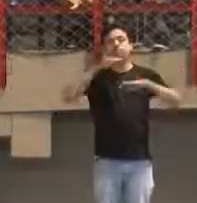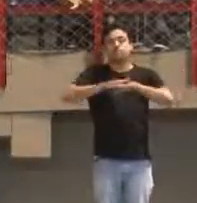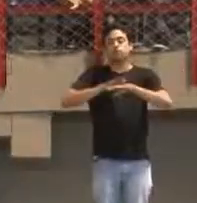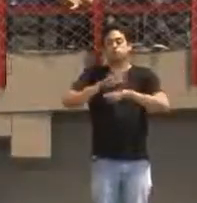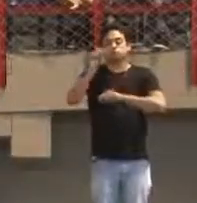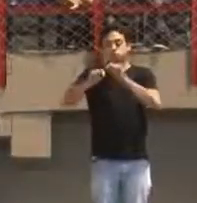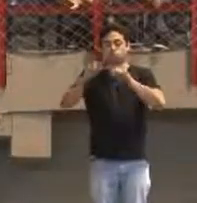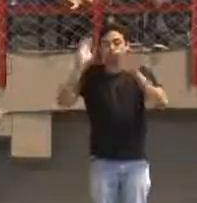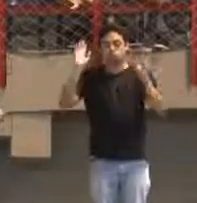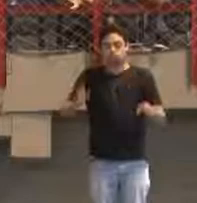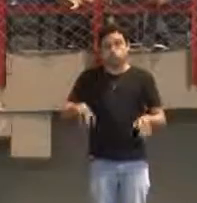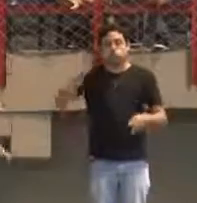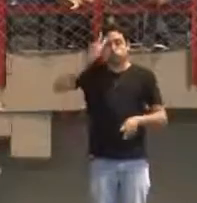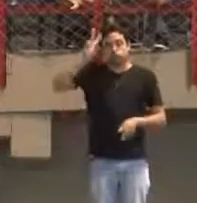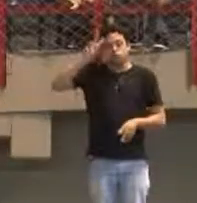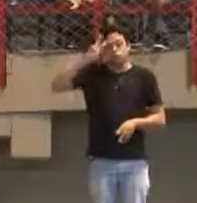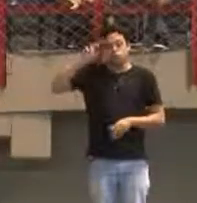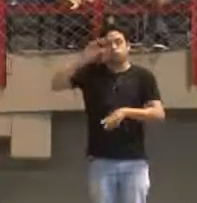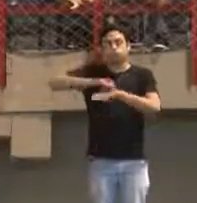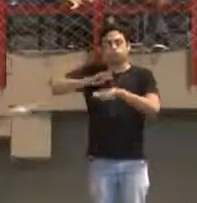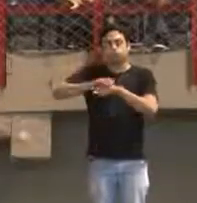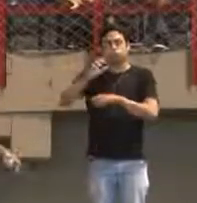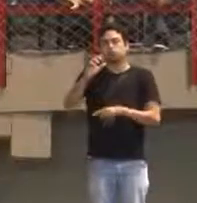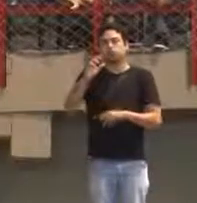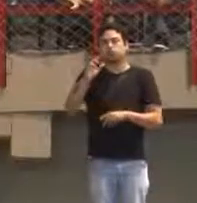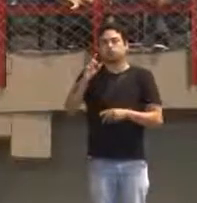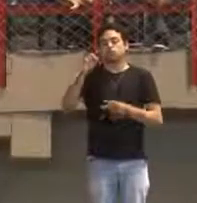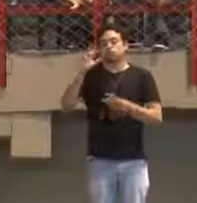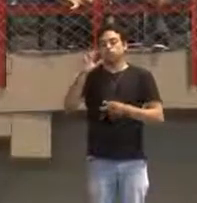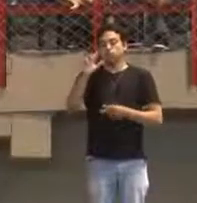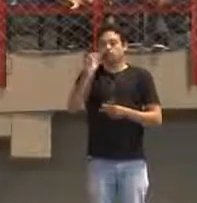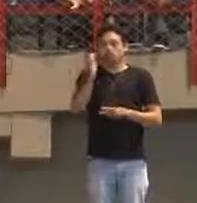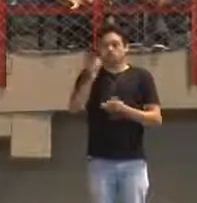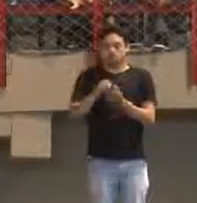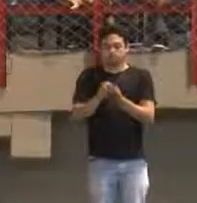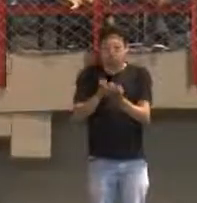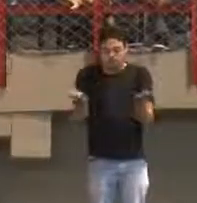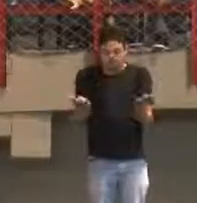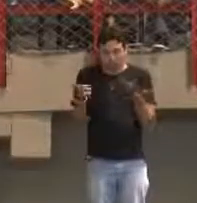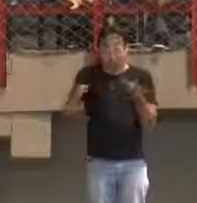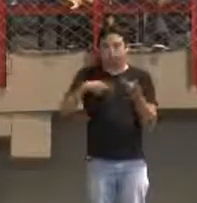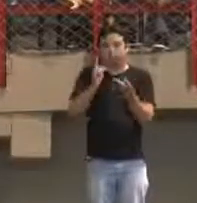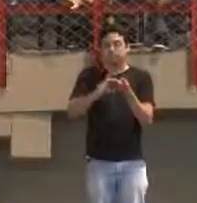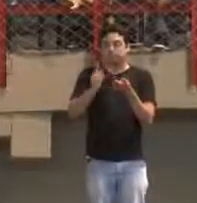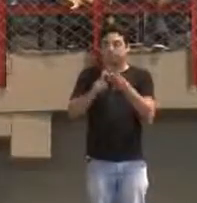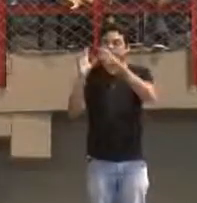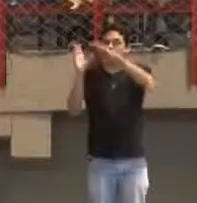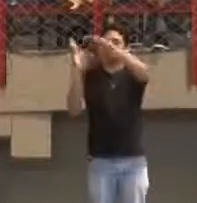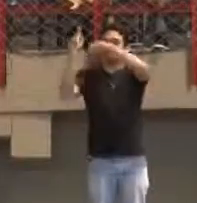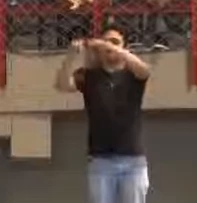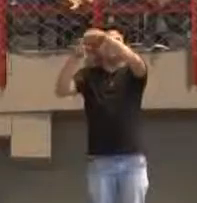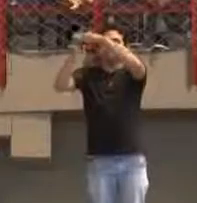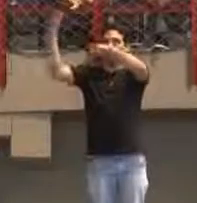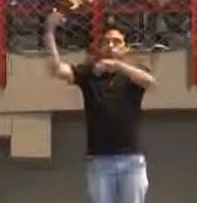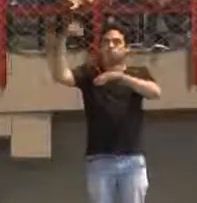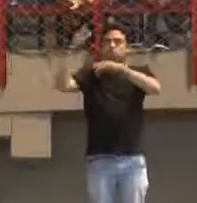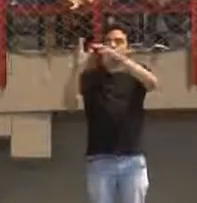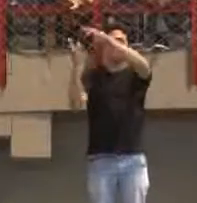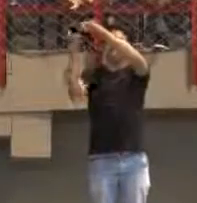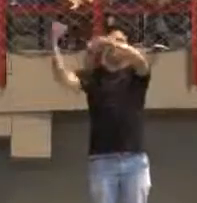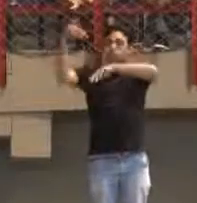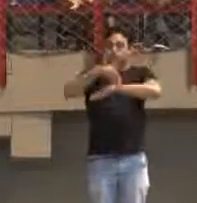o quê conto a cartomante O Alienista beleza fez romance Memórias Póstumas